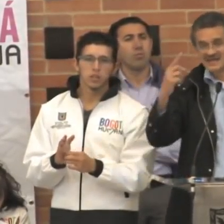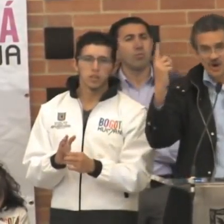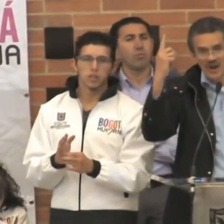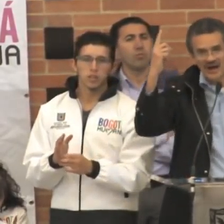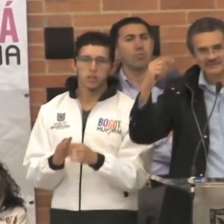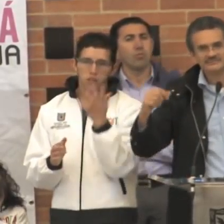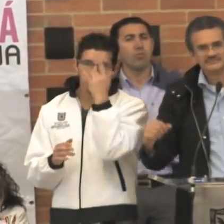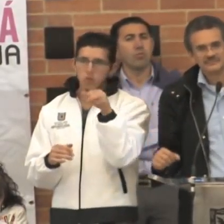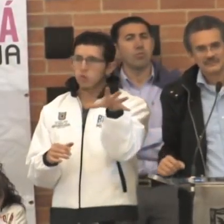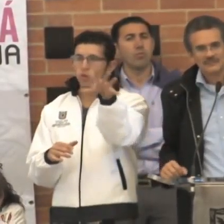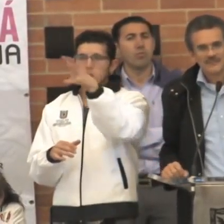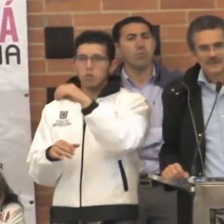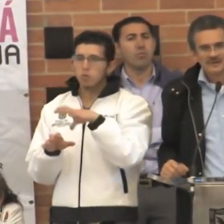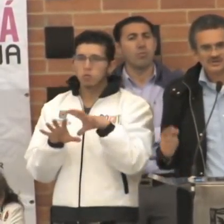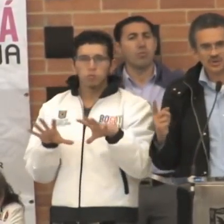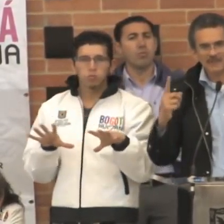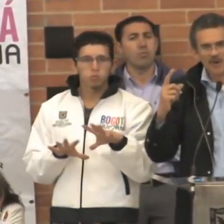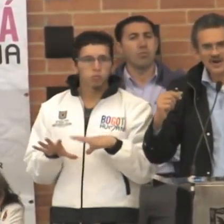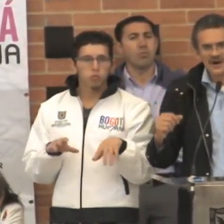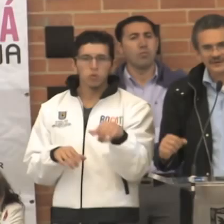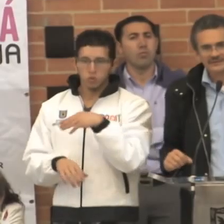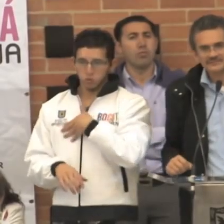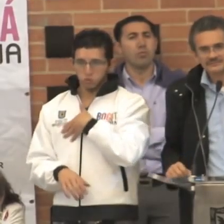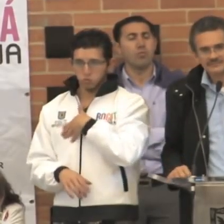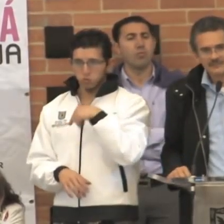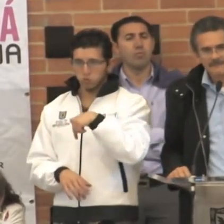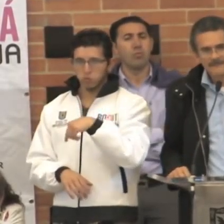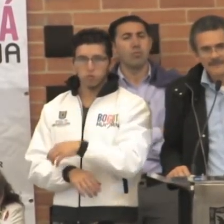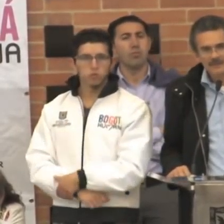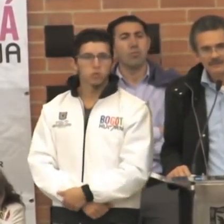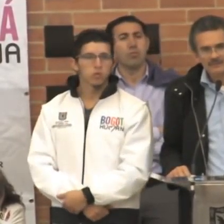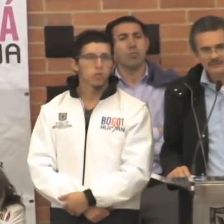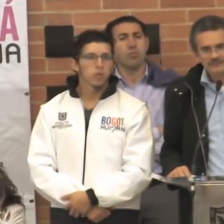porque esta zona, Ciudad Bolívar,